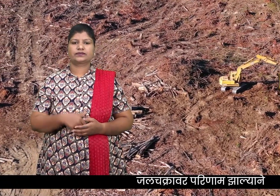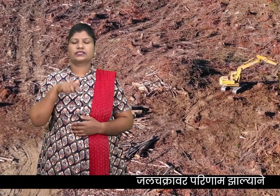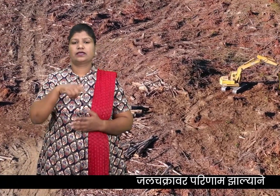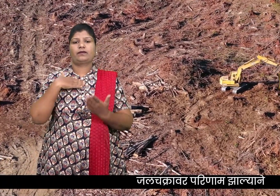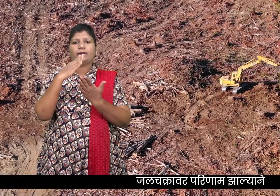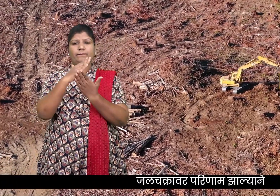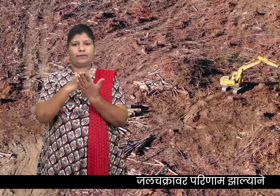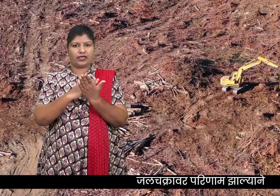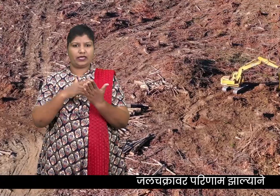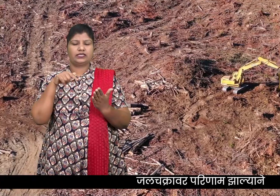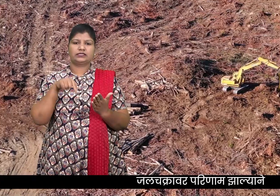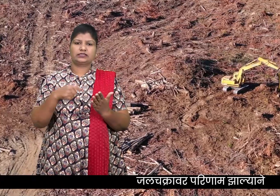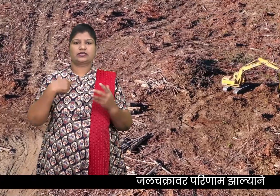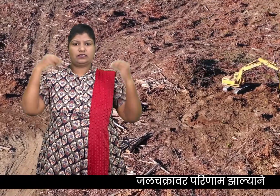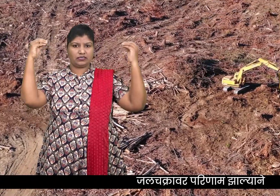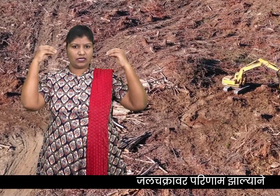जलचक्रावर परिणाम झाल्याने